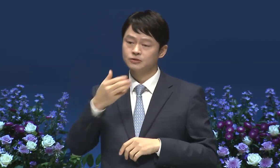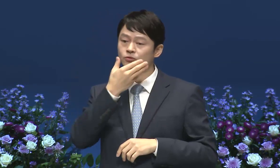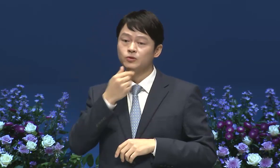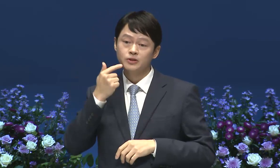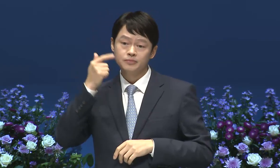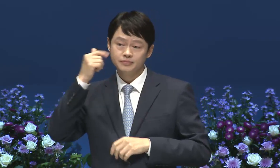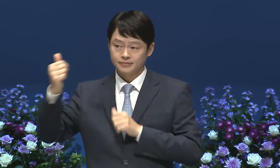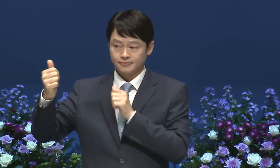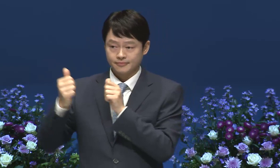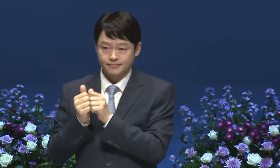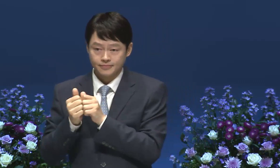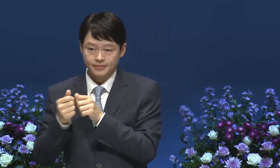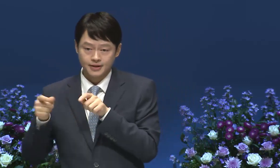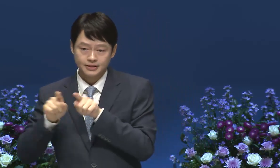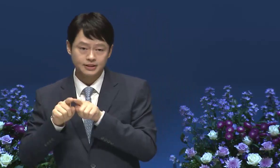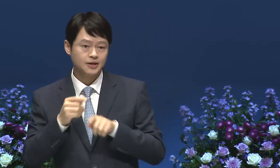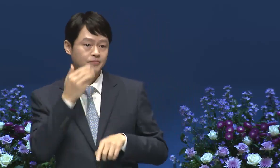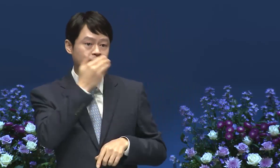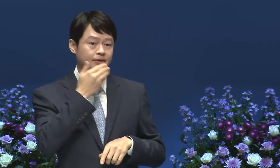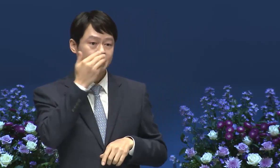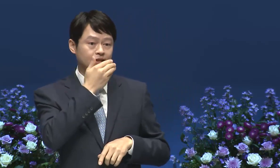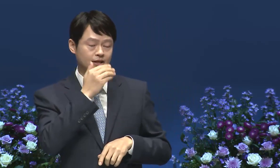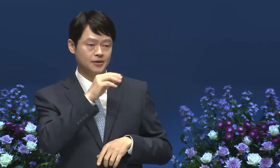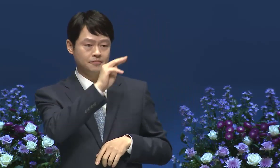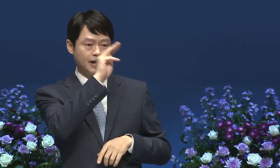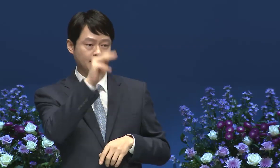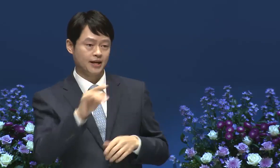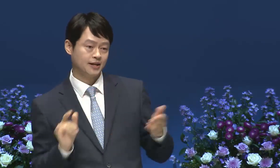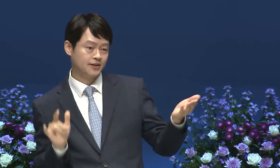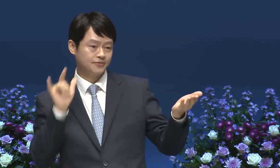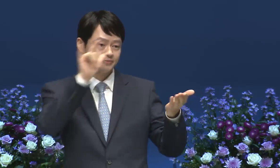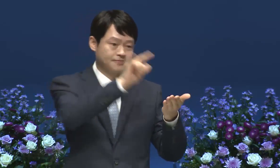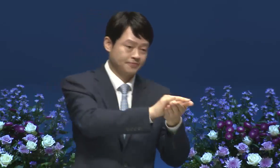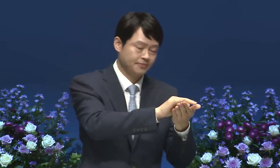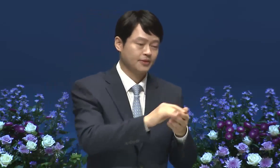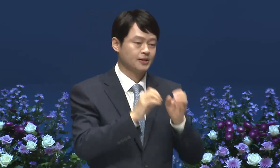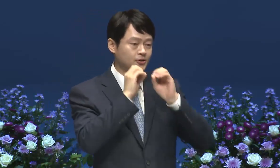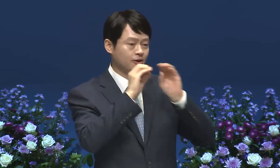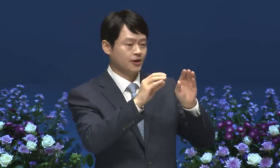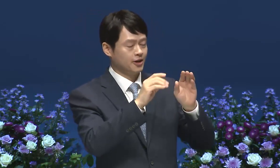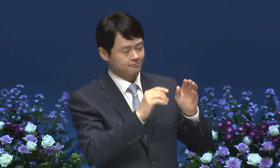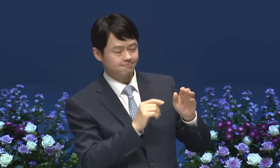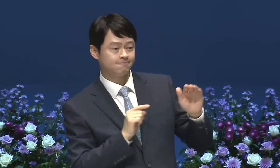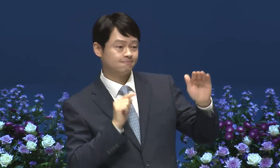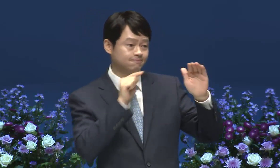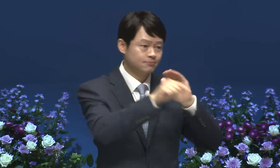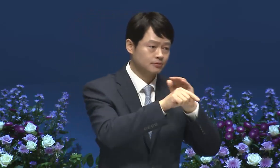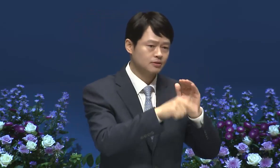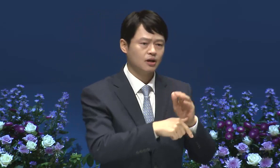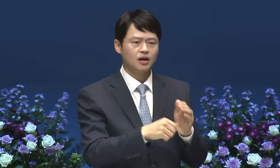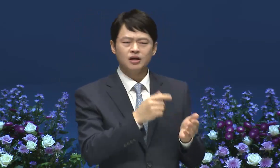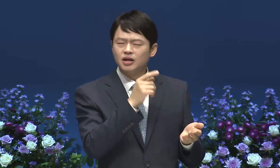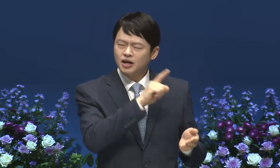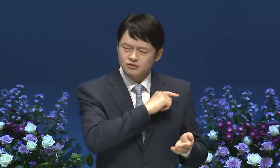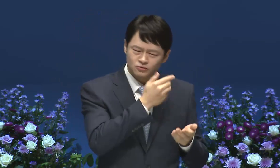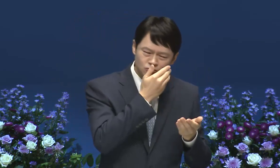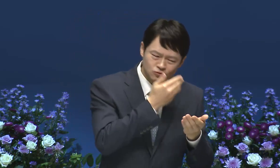현재 농인 선교국장이신 최덕근 목사님과 함께 필리핀 마닐라 현장으로 선교를 다녀왔었습니다.